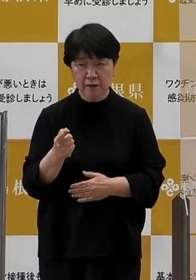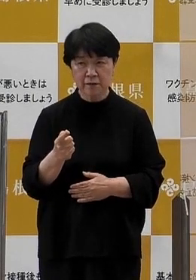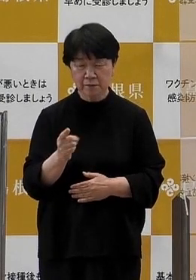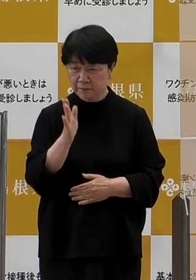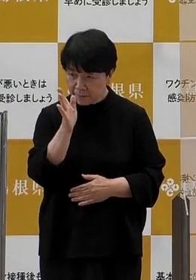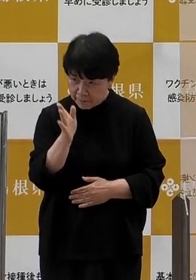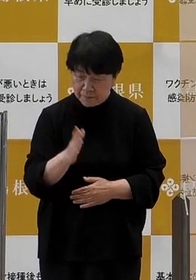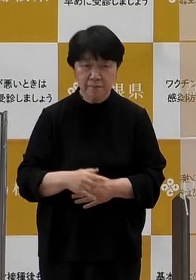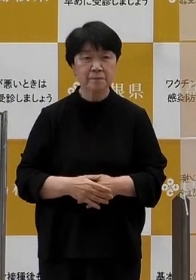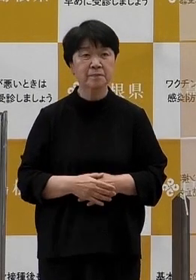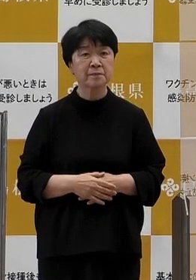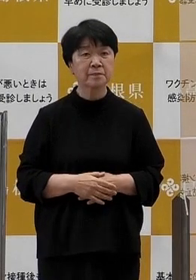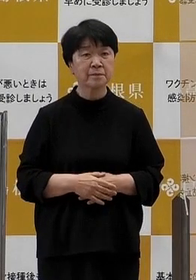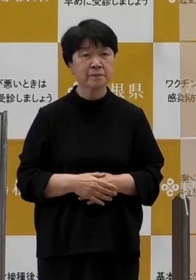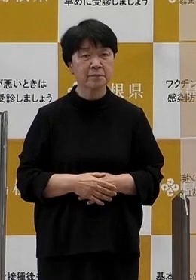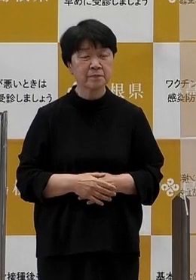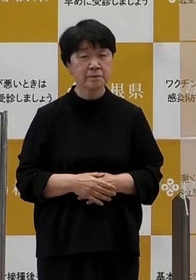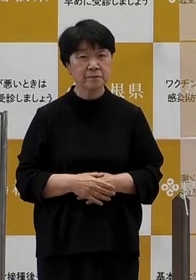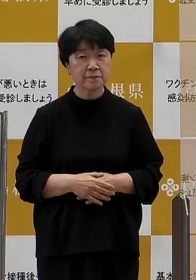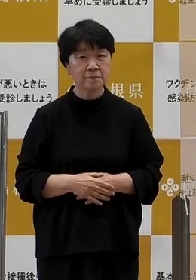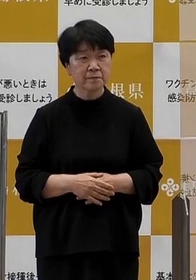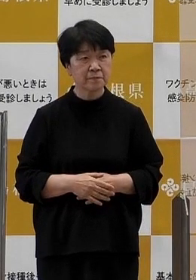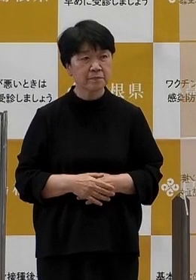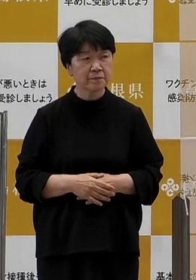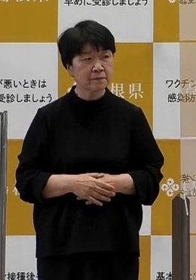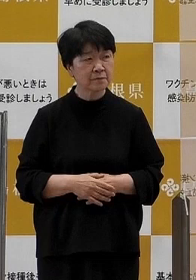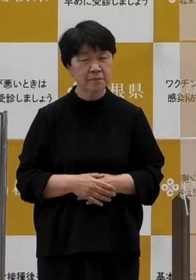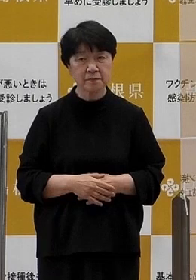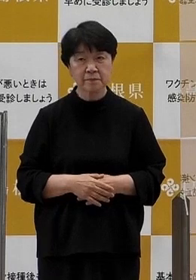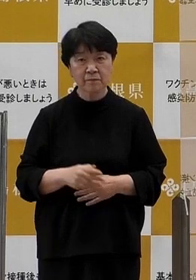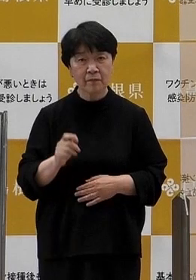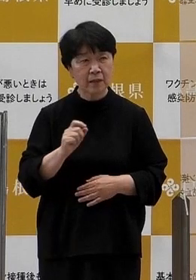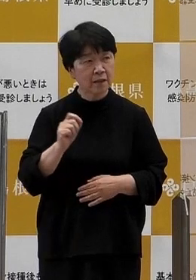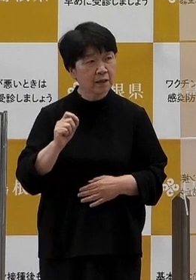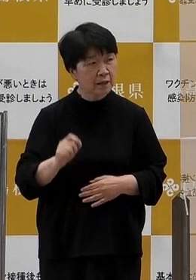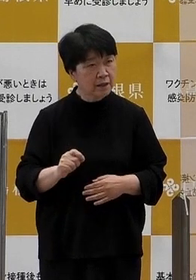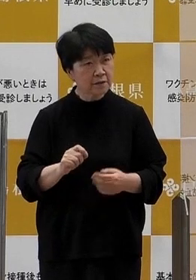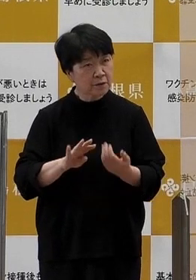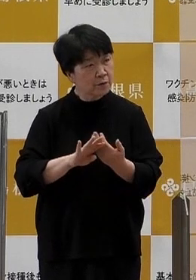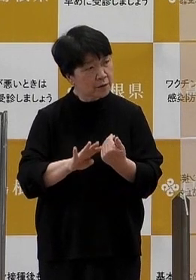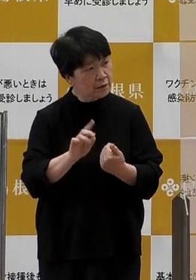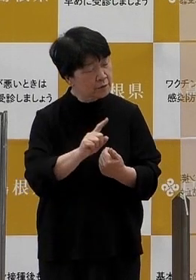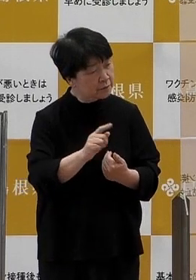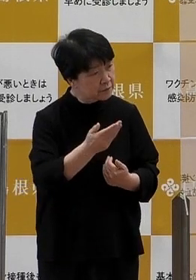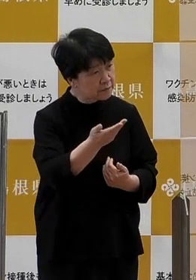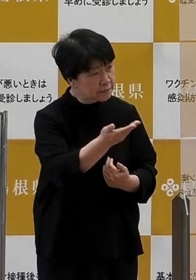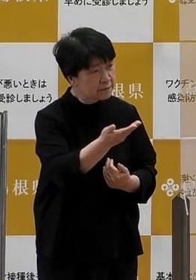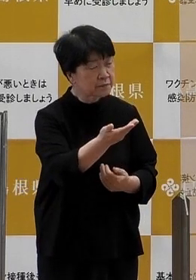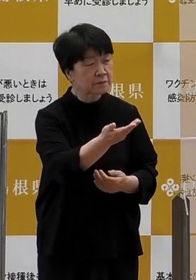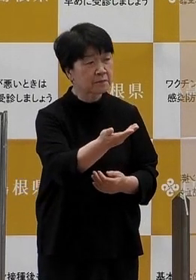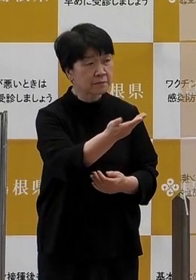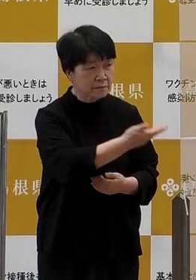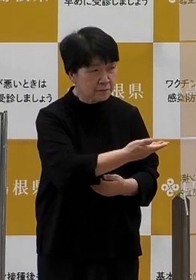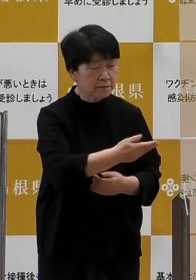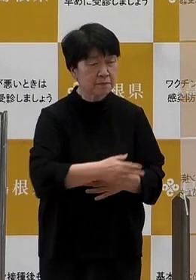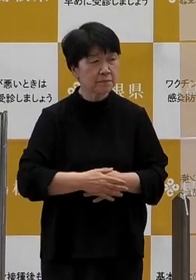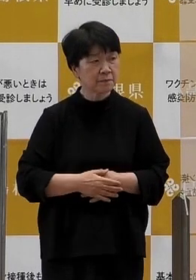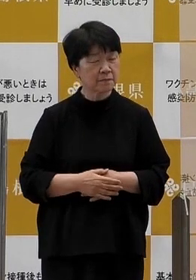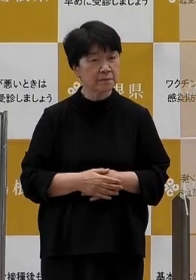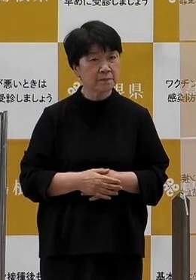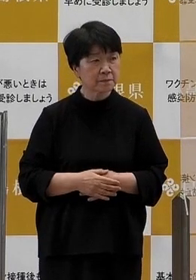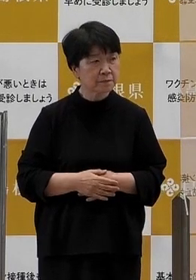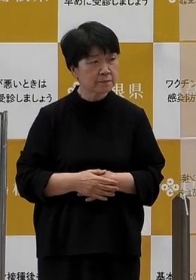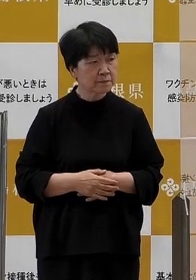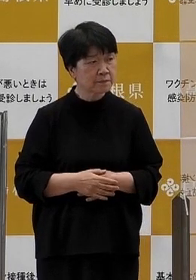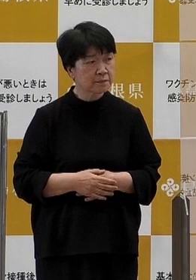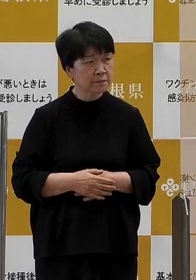わかりました、ありがとうございました。 その他ご質問ございますでしょうか。 はい、どうぞ。 すみません、あの往